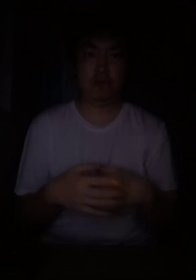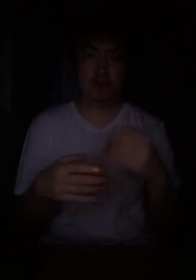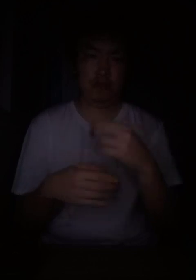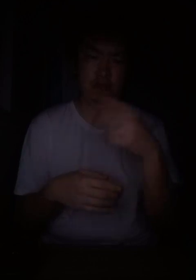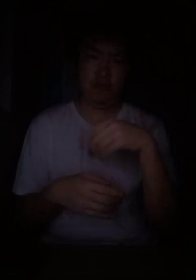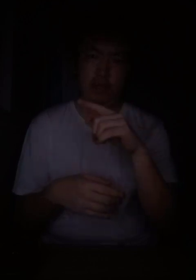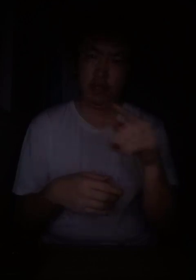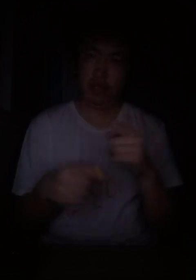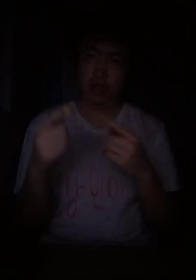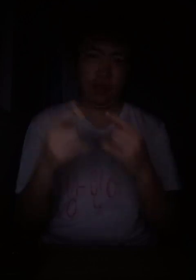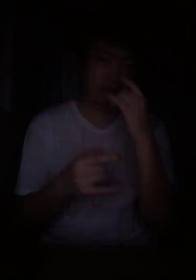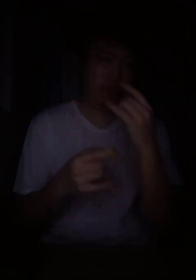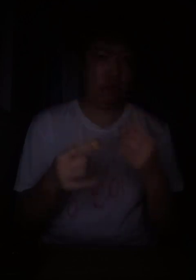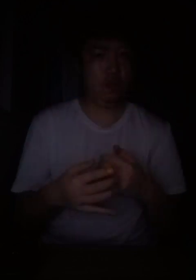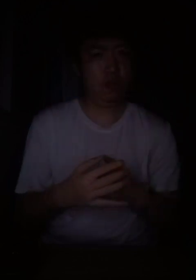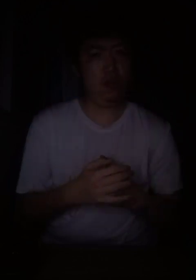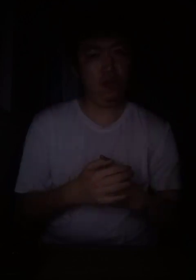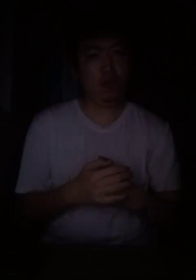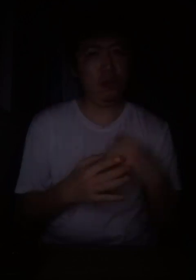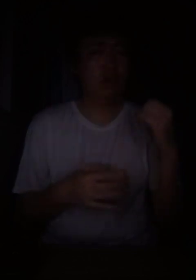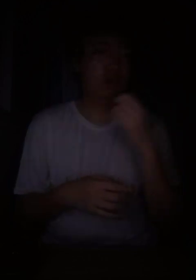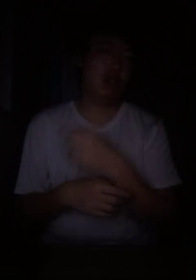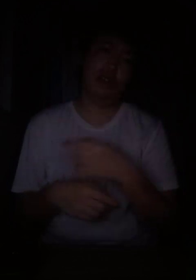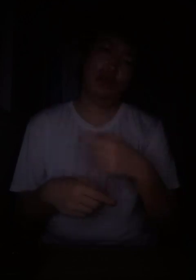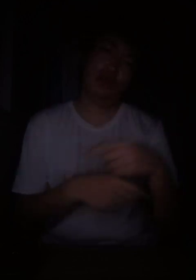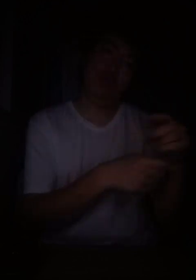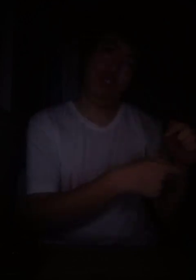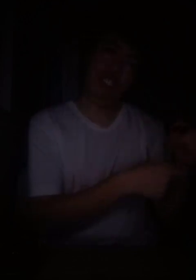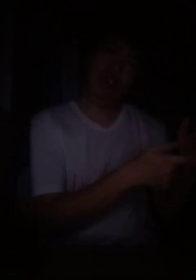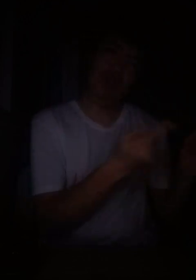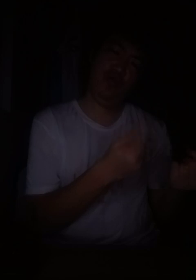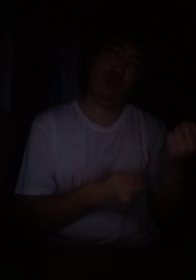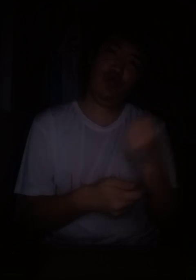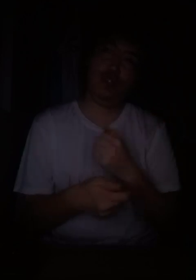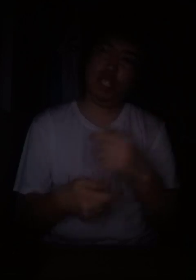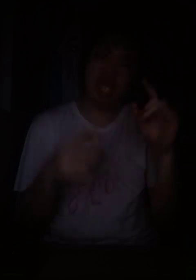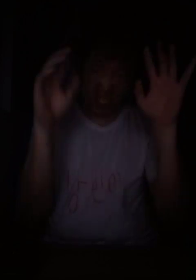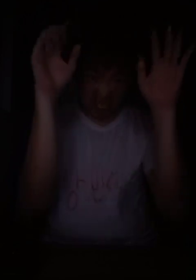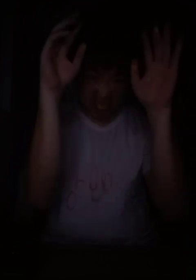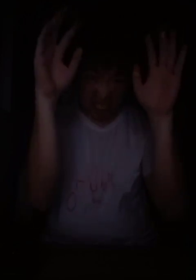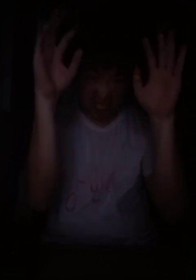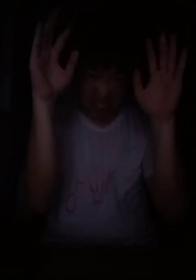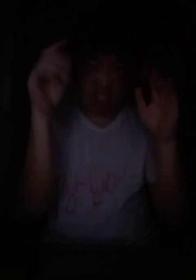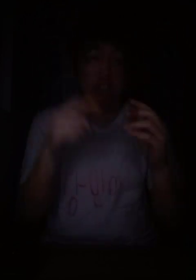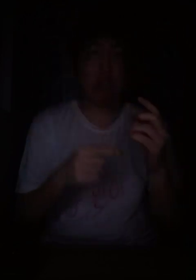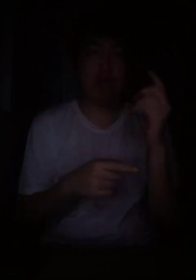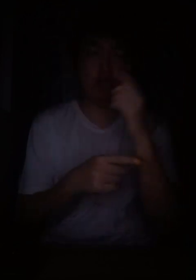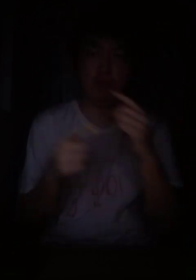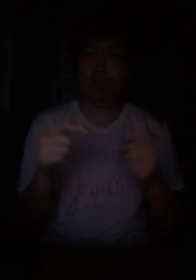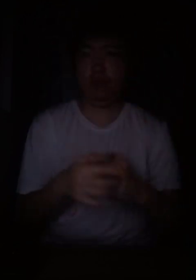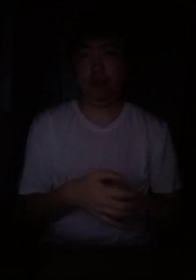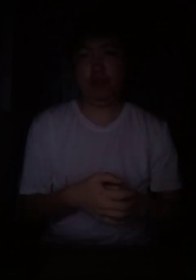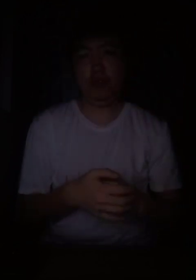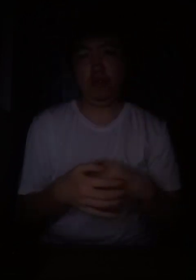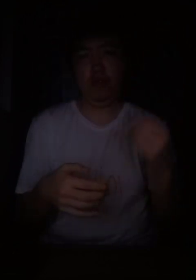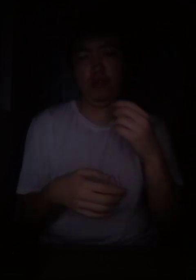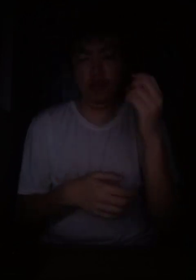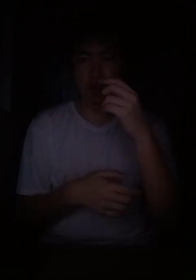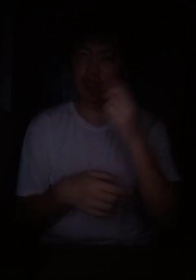하는 경우가 있고요. 네. 아니면 주변 이웃들이 이상한 네. 개소리가 난다. 아, 네. 예, 수십 대의 차들이 들락날락거린다.